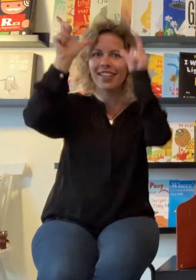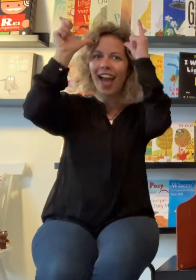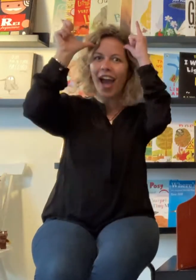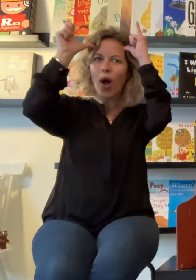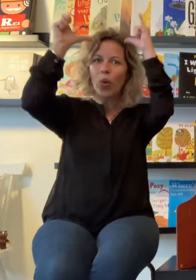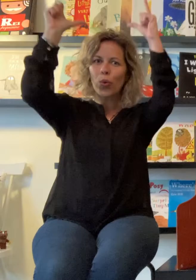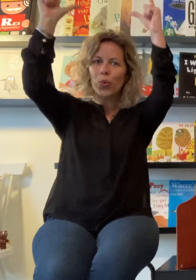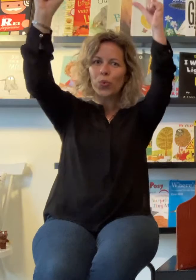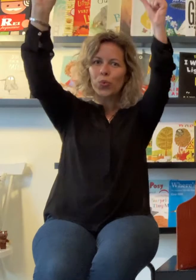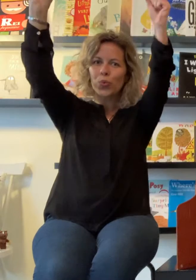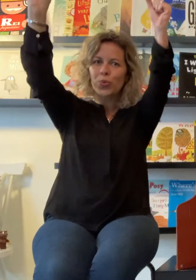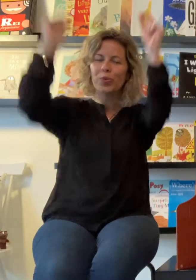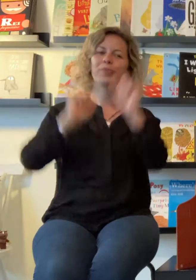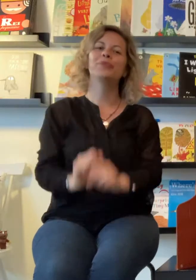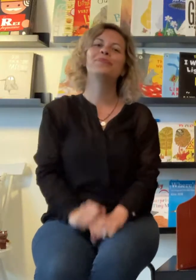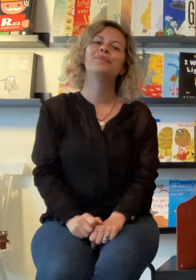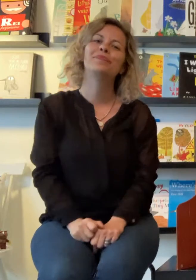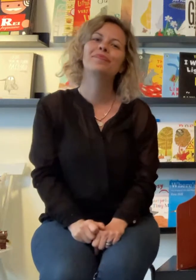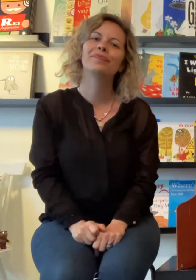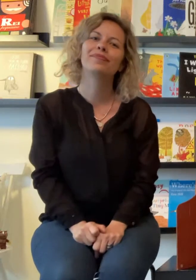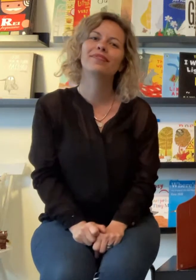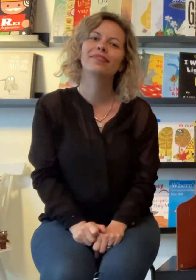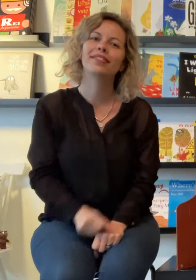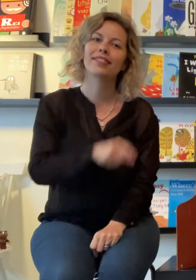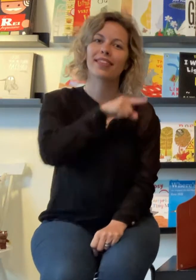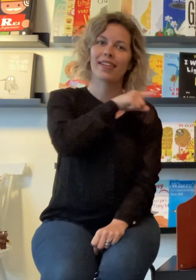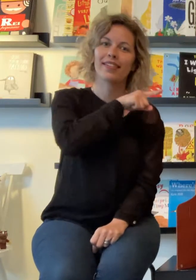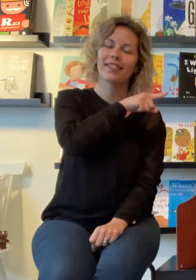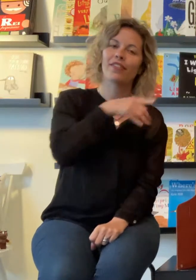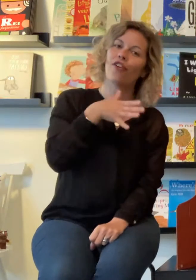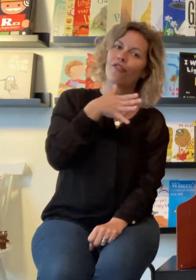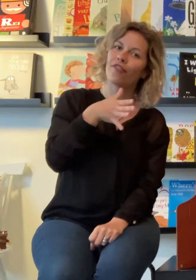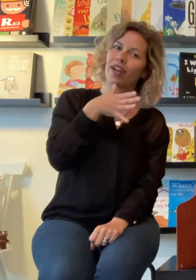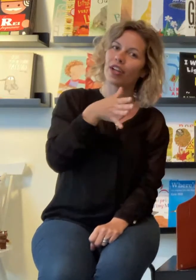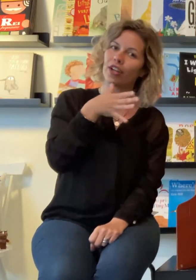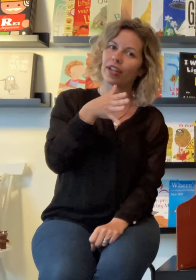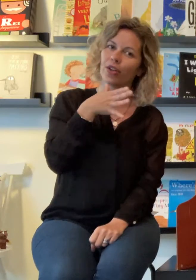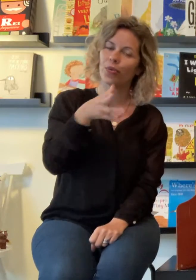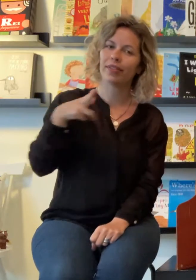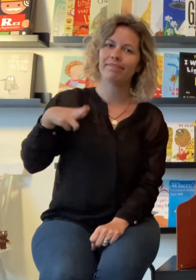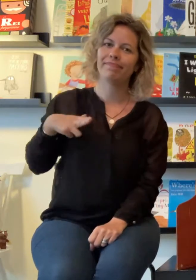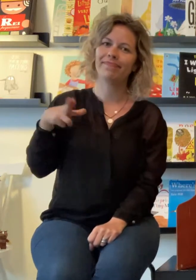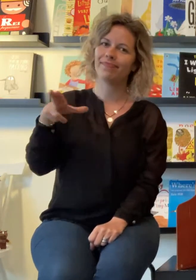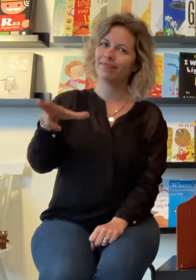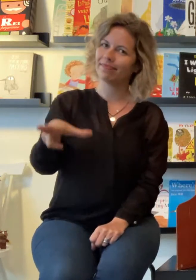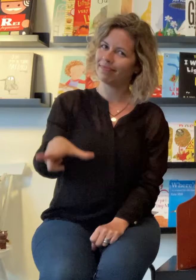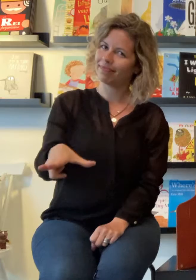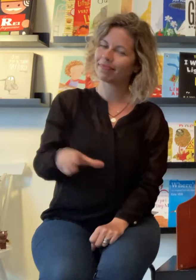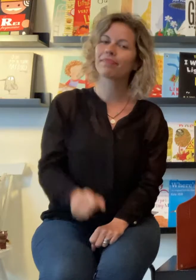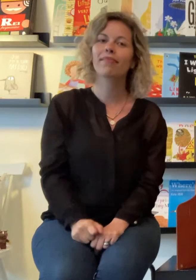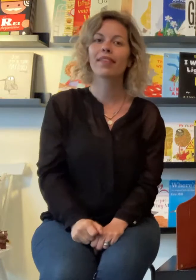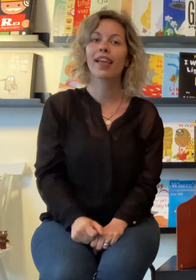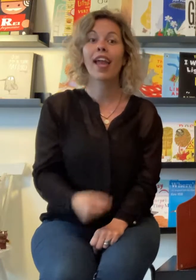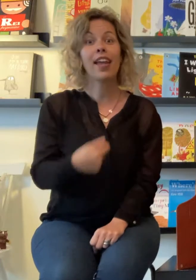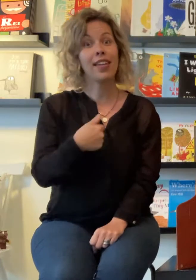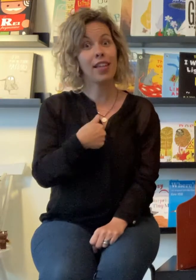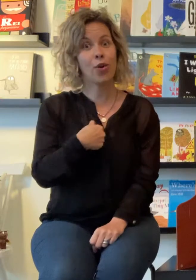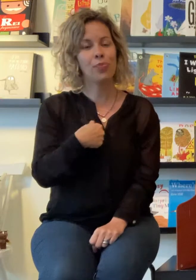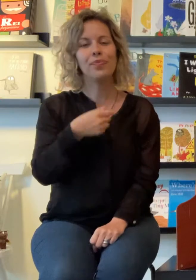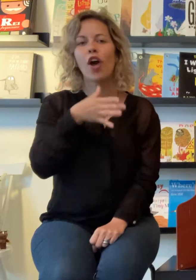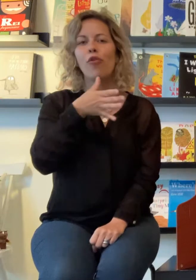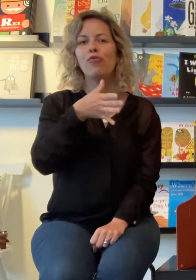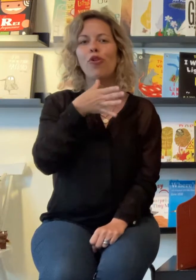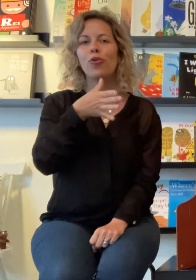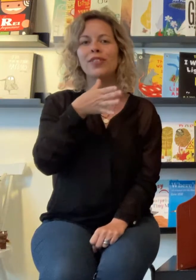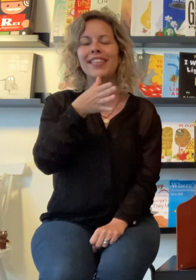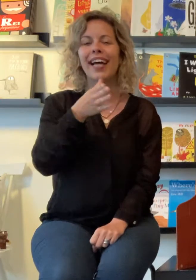Este é o Lobo. Eu vou ler em língua portuguesa e